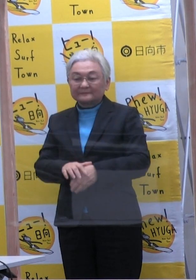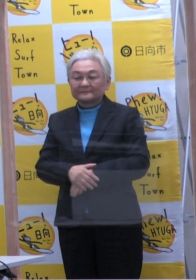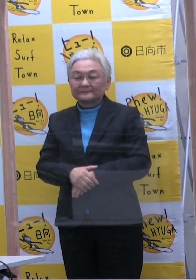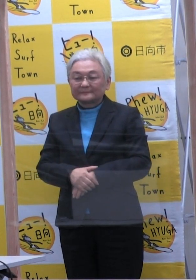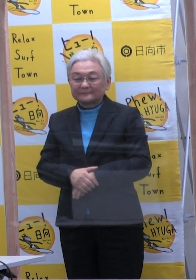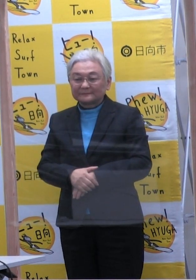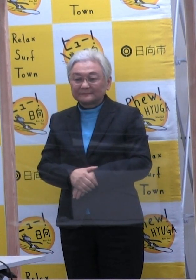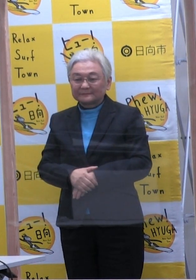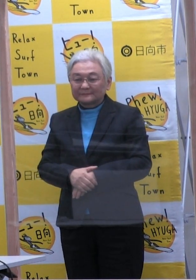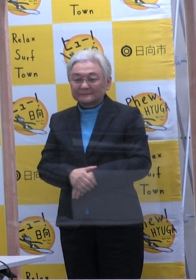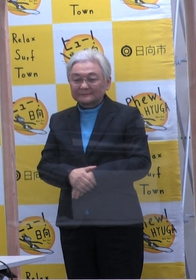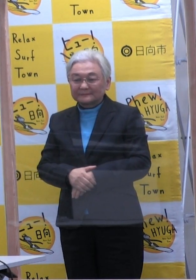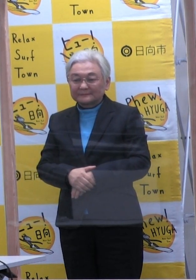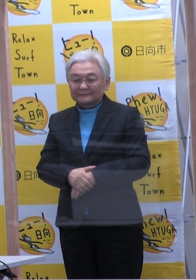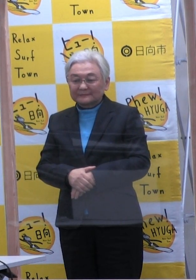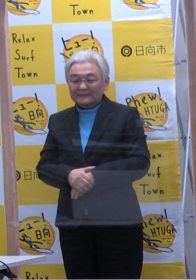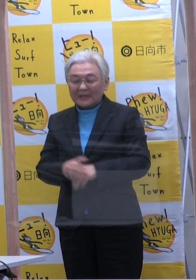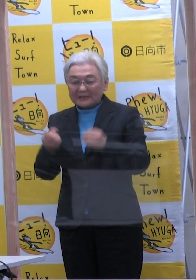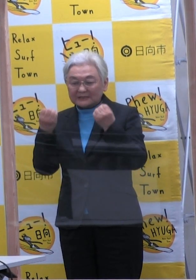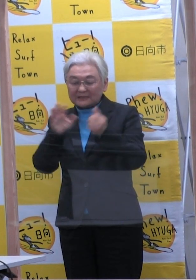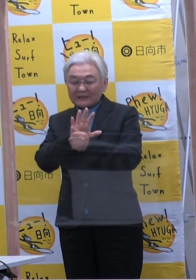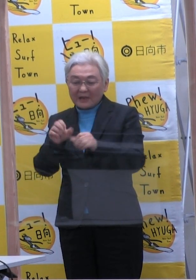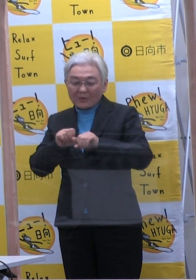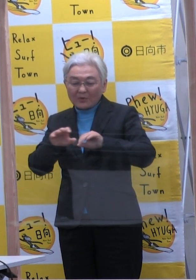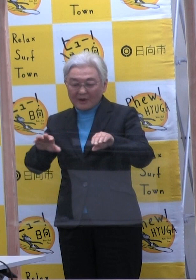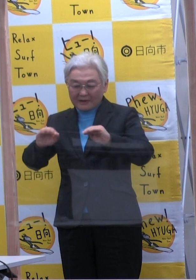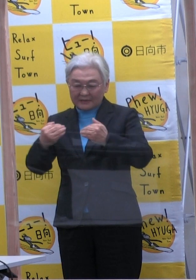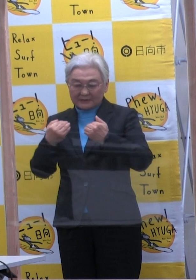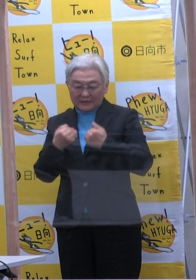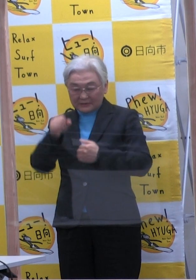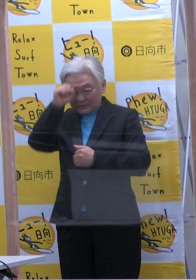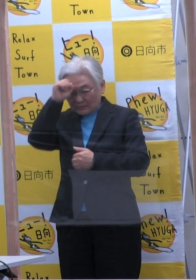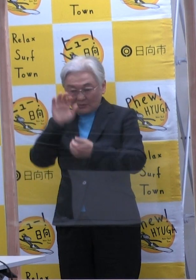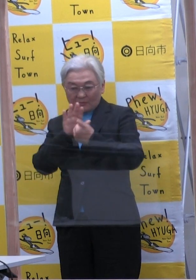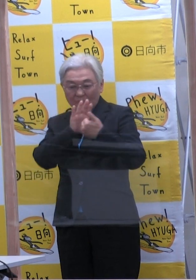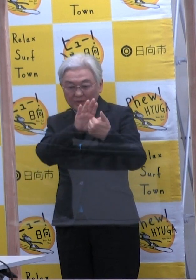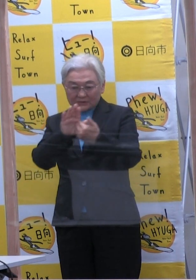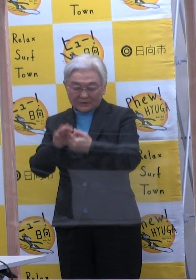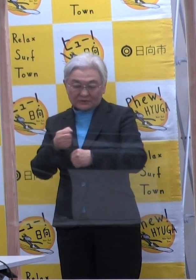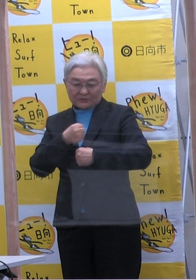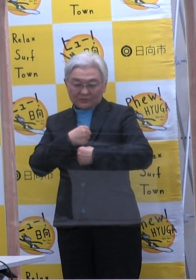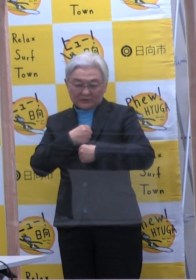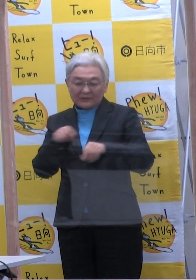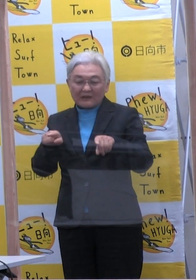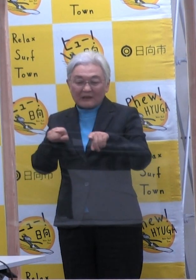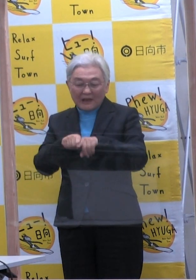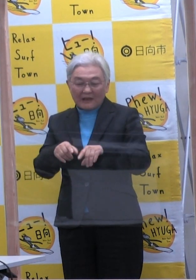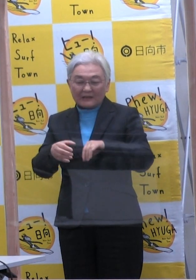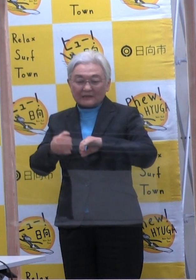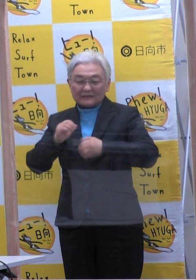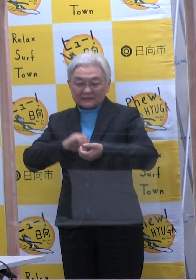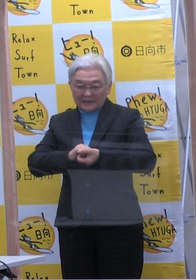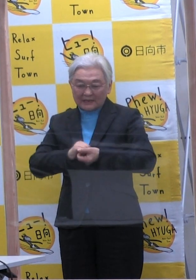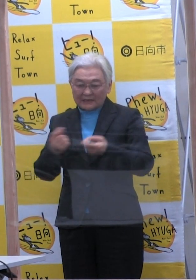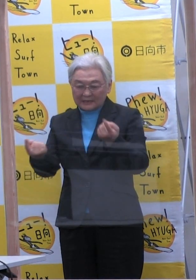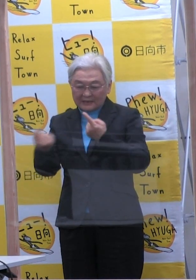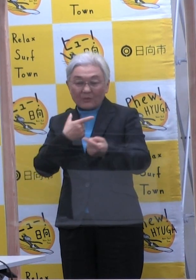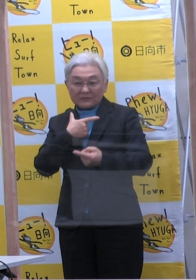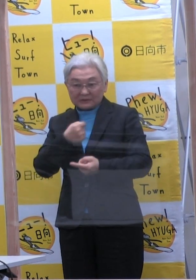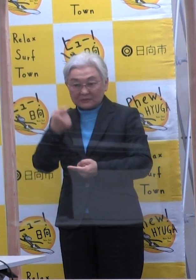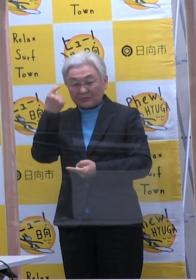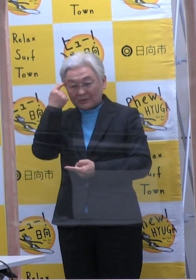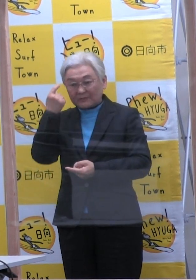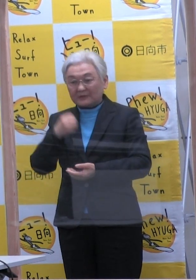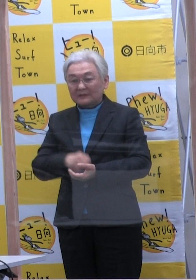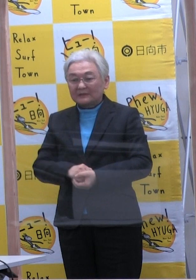お披露目のみとなります。新型コロナウイルス感染症の感染防止に留意しつつ、ぜひご来場いただきたいと考え